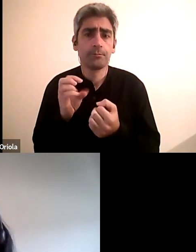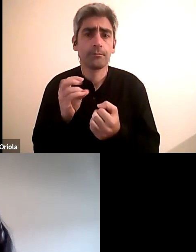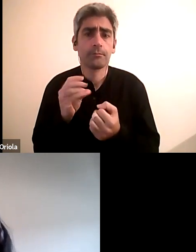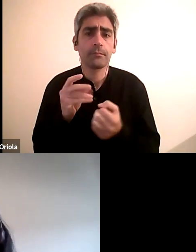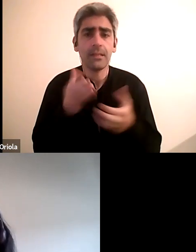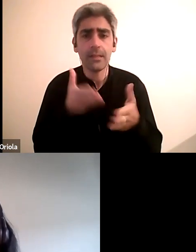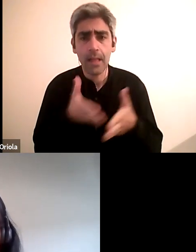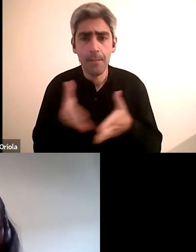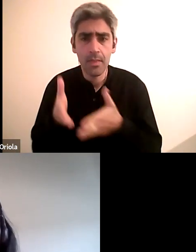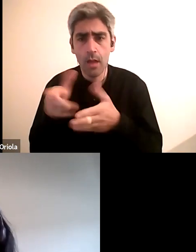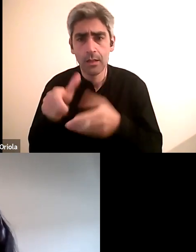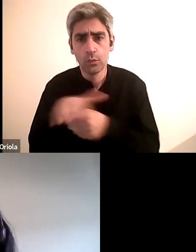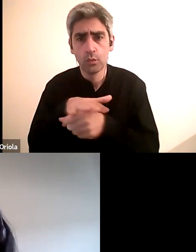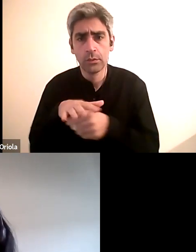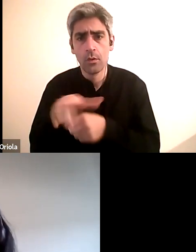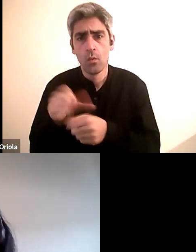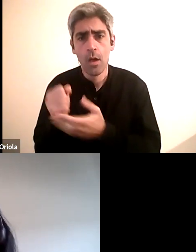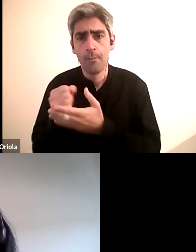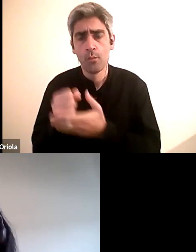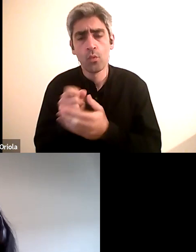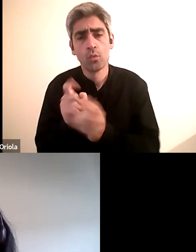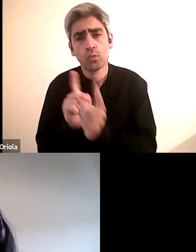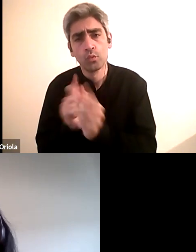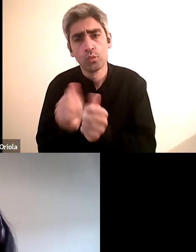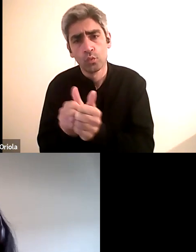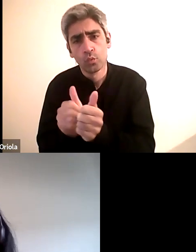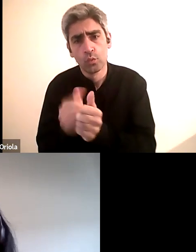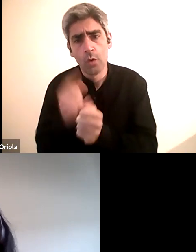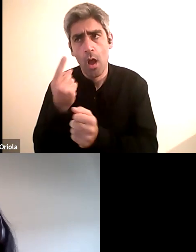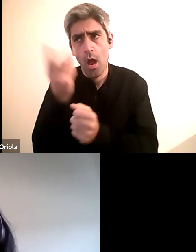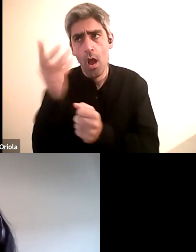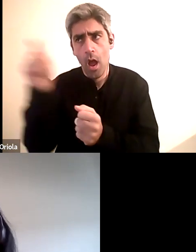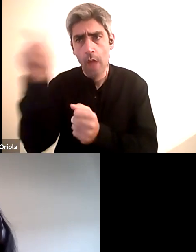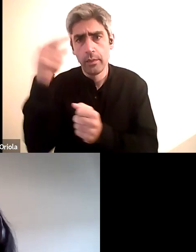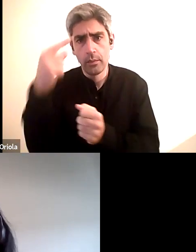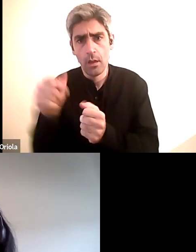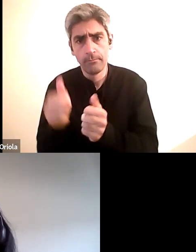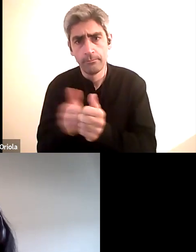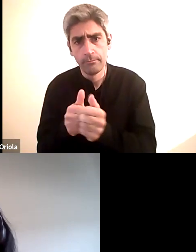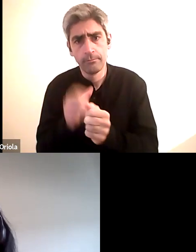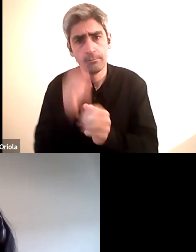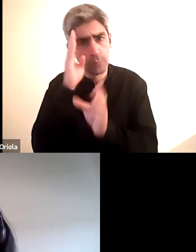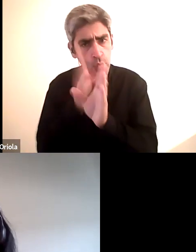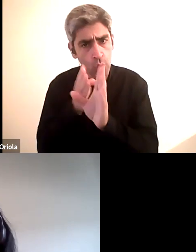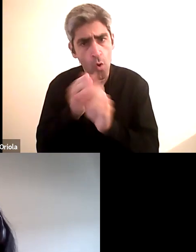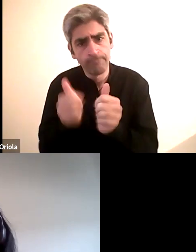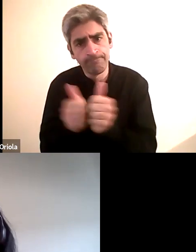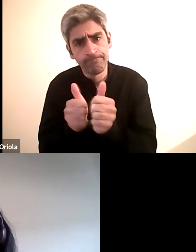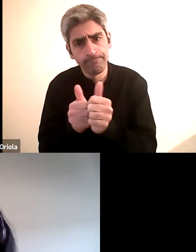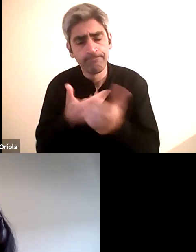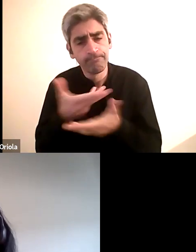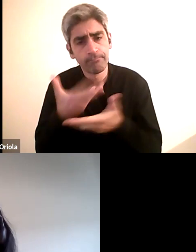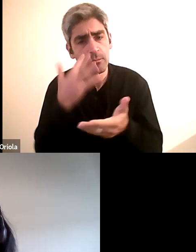encaminhar a situação para um apoio de consultoria, que muitos órgãos já têm, através de psicólogos, etc., que possam